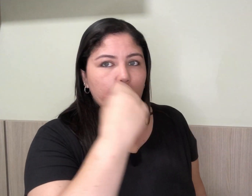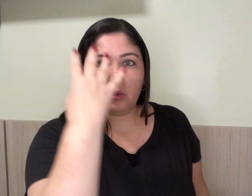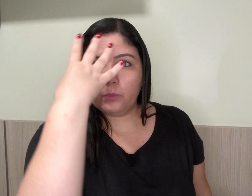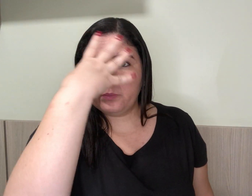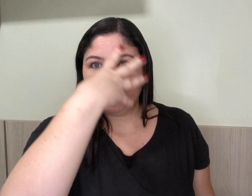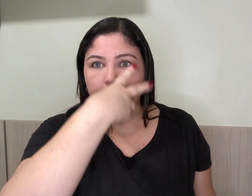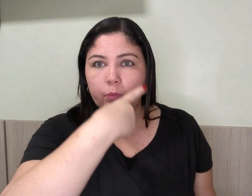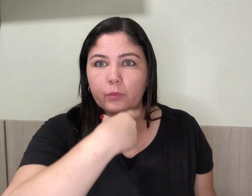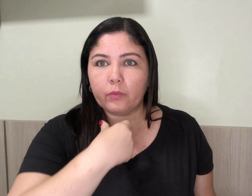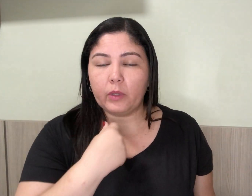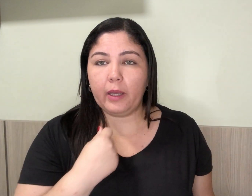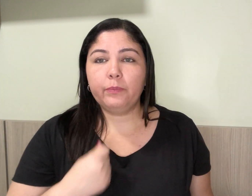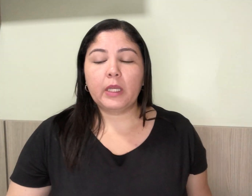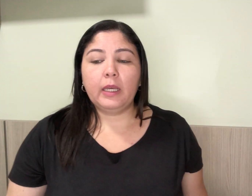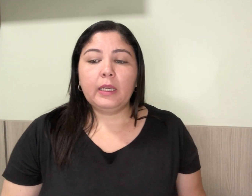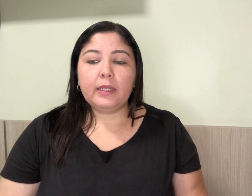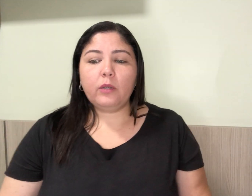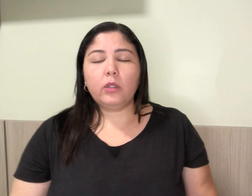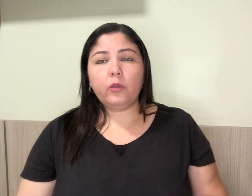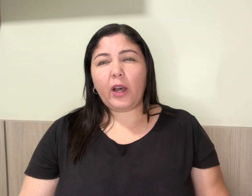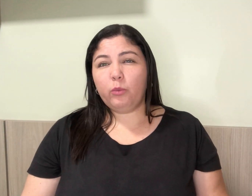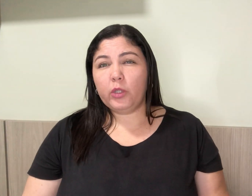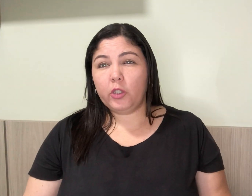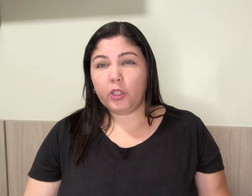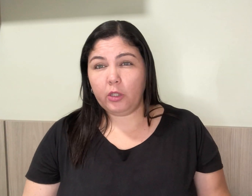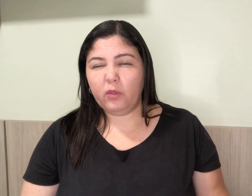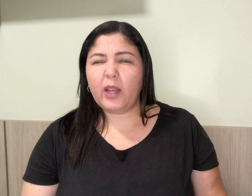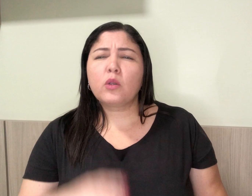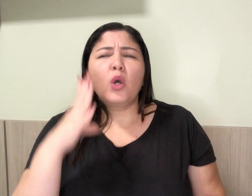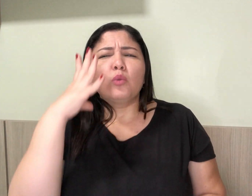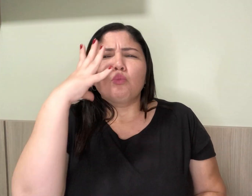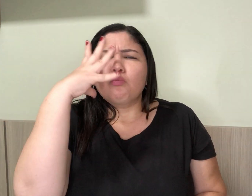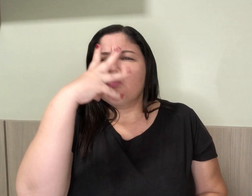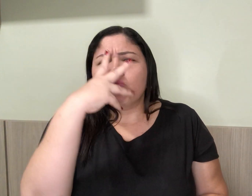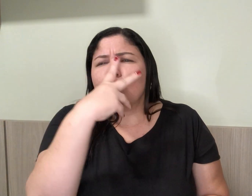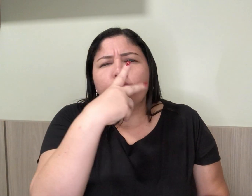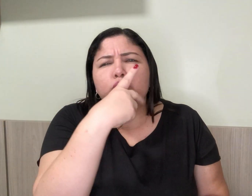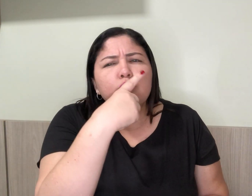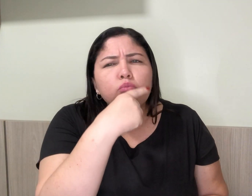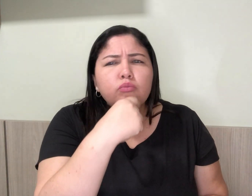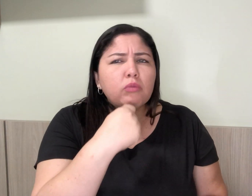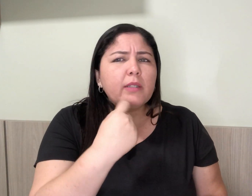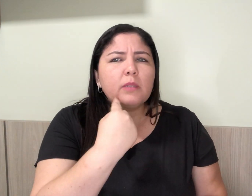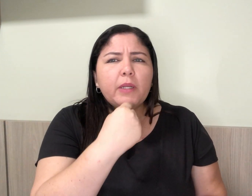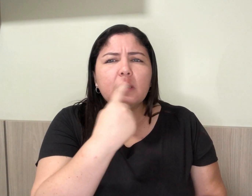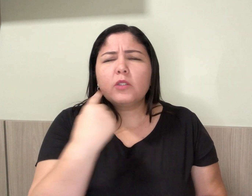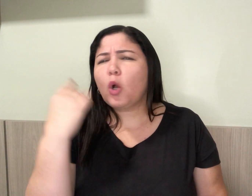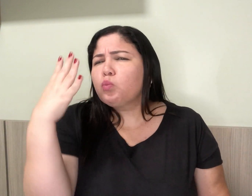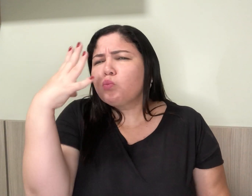bonito, né? E aí, quando eu falo bonitinho, eu faço essa expressão assim, ó,